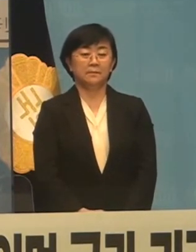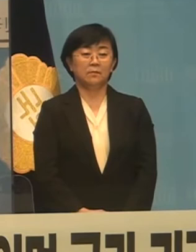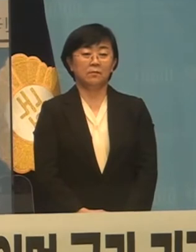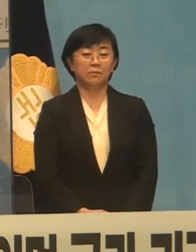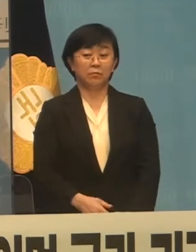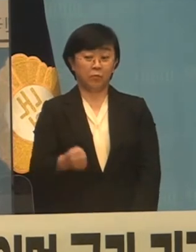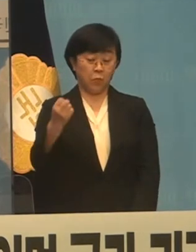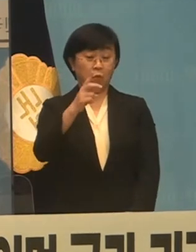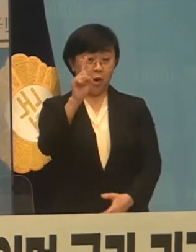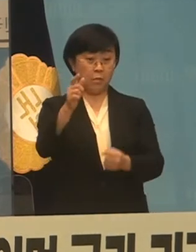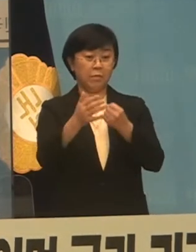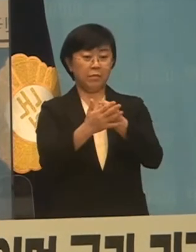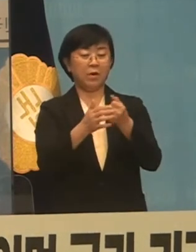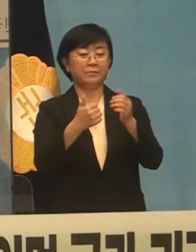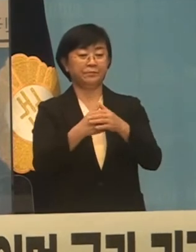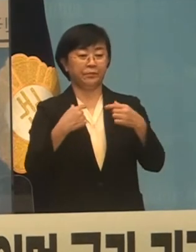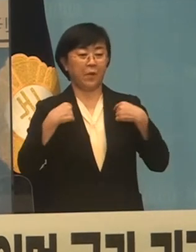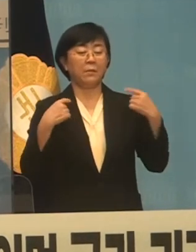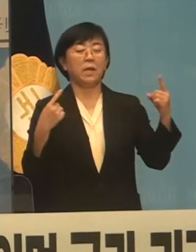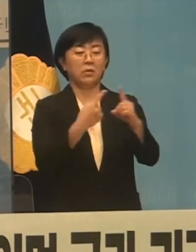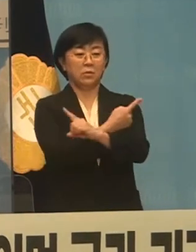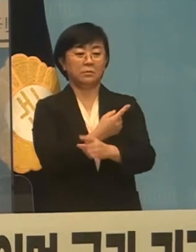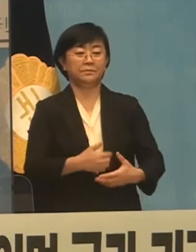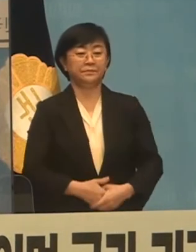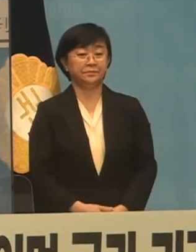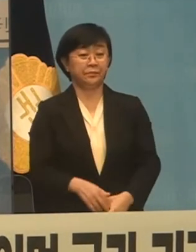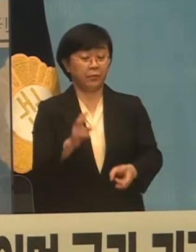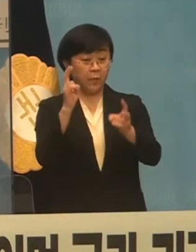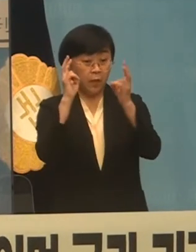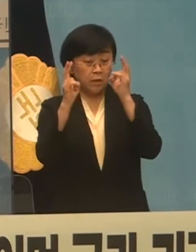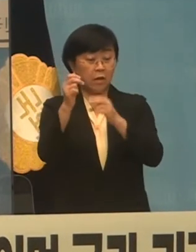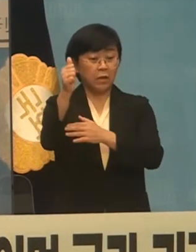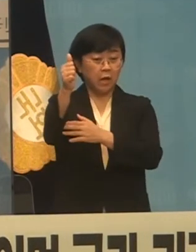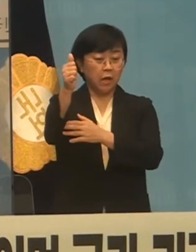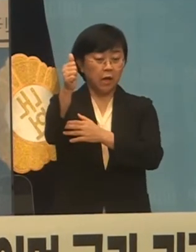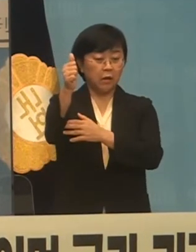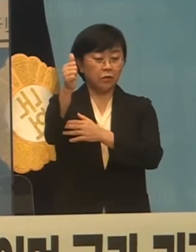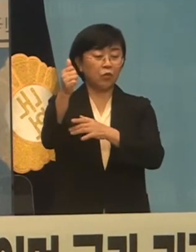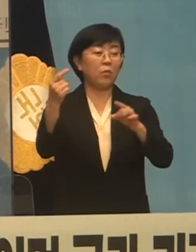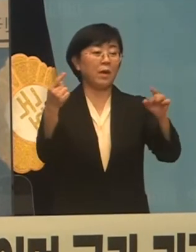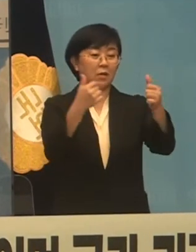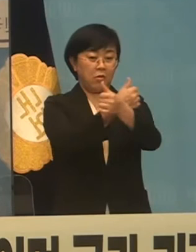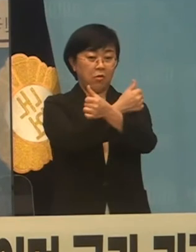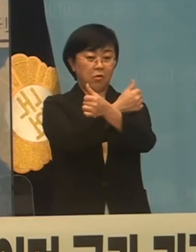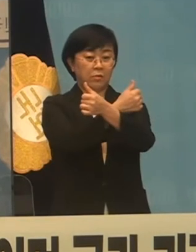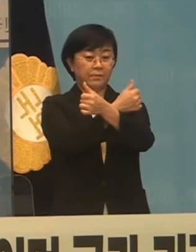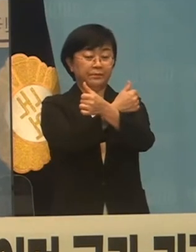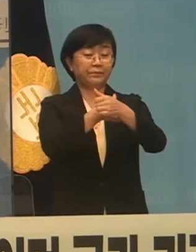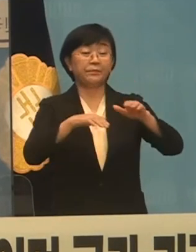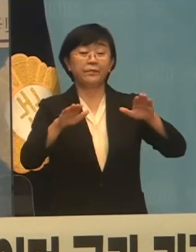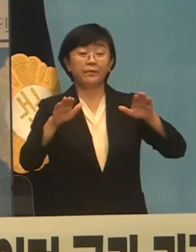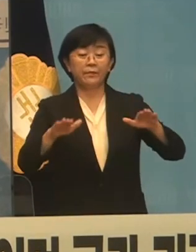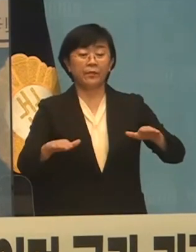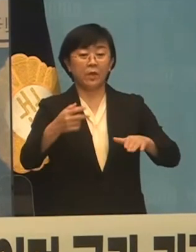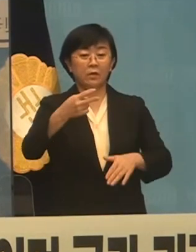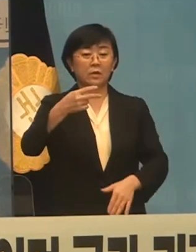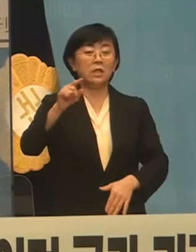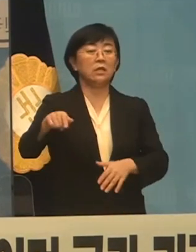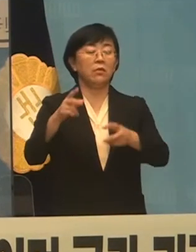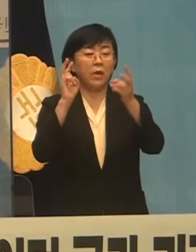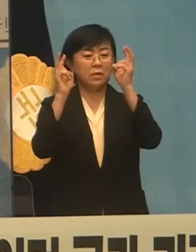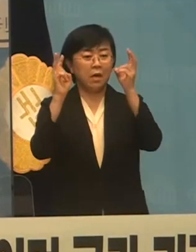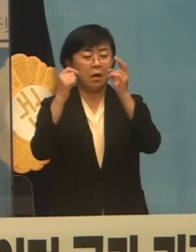또 한 번 작업복이 바뀌어집니다. 회사 오너가 또 바뀌어지는데 현재